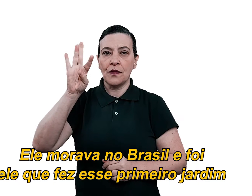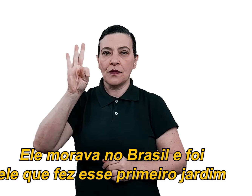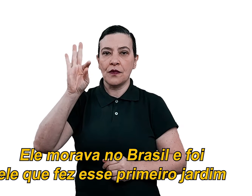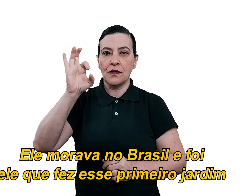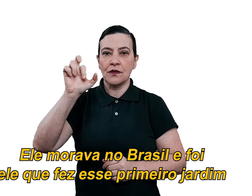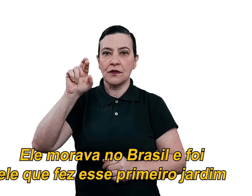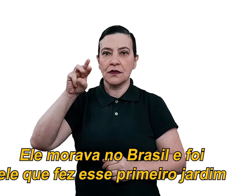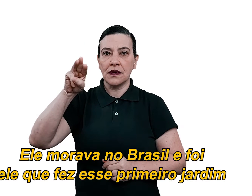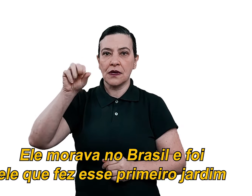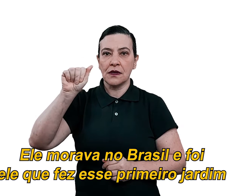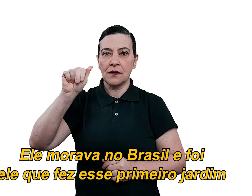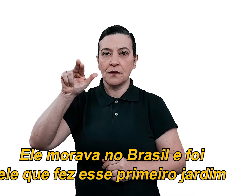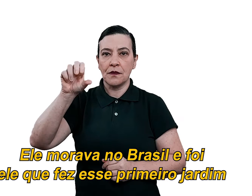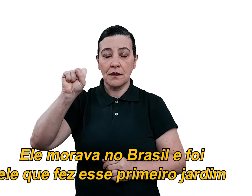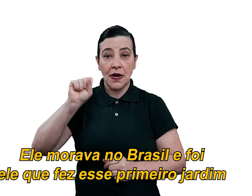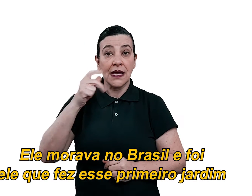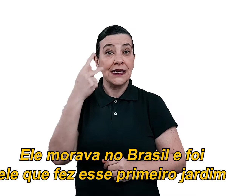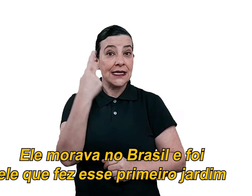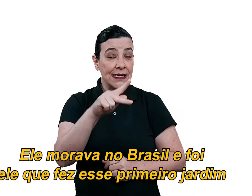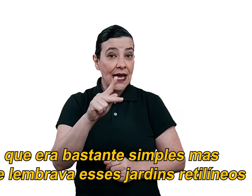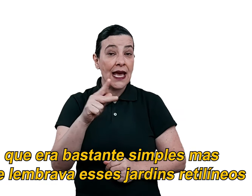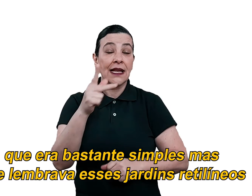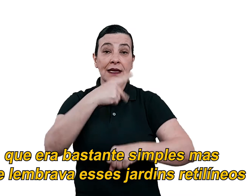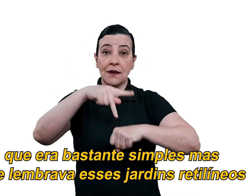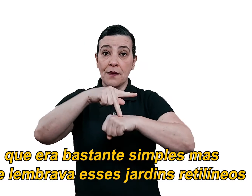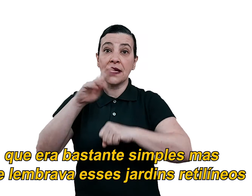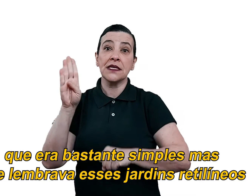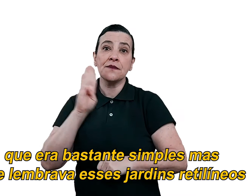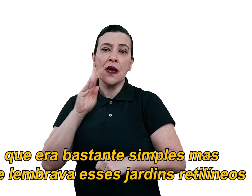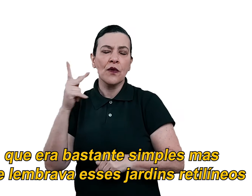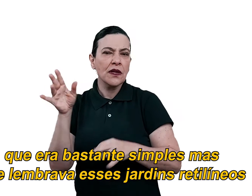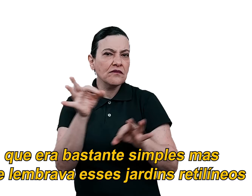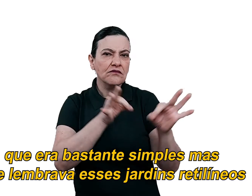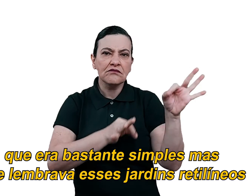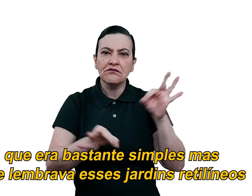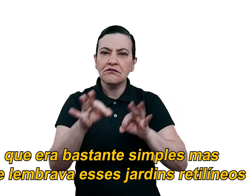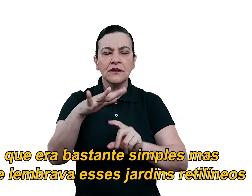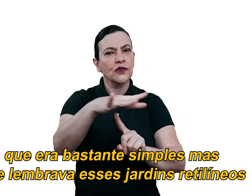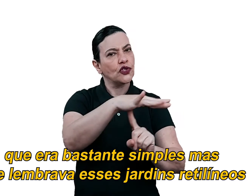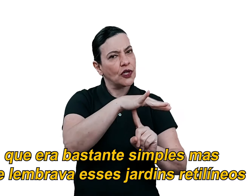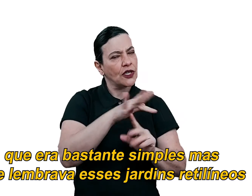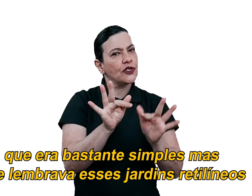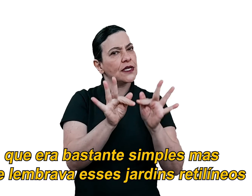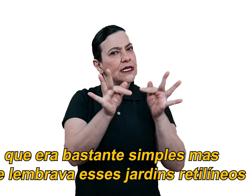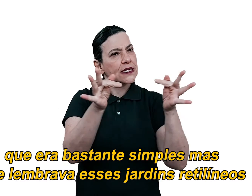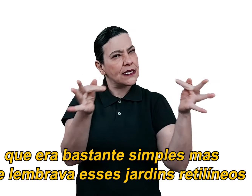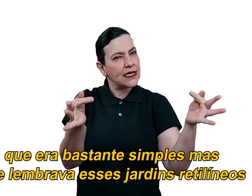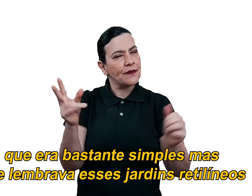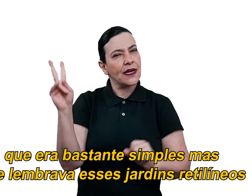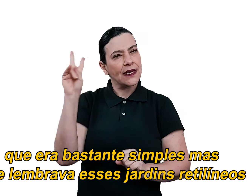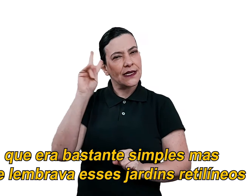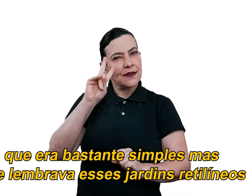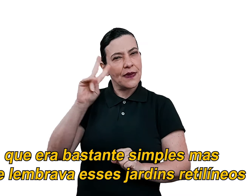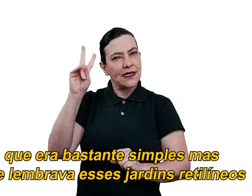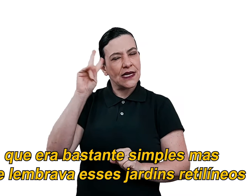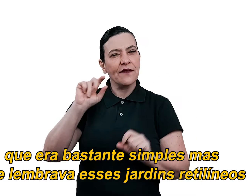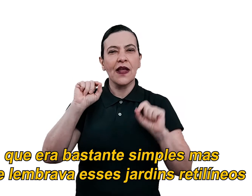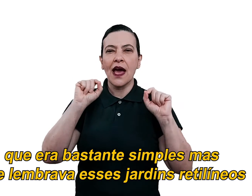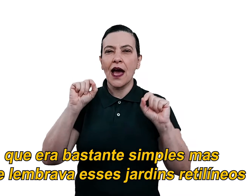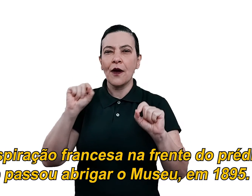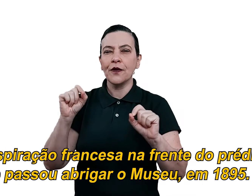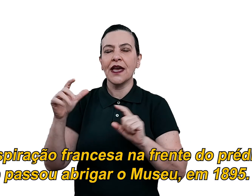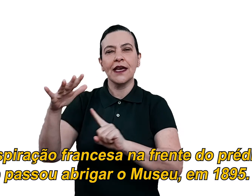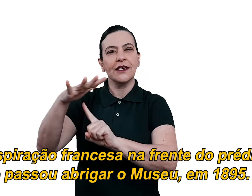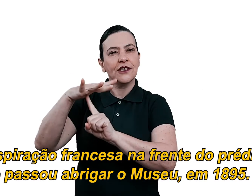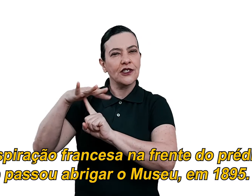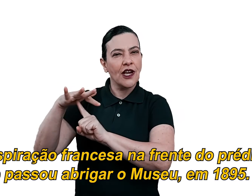Brasil, e foi ele que fez esse primeiro jardim, que era bastante simples, né? Mas que lembrava esses jardins retilíneos